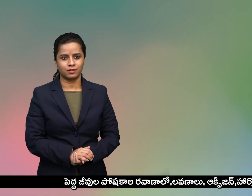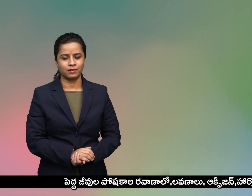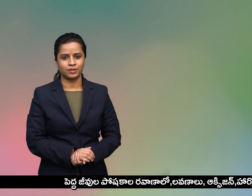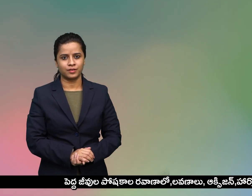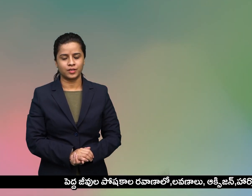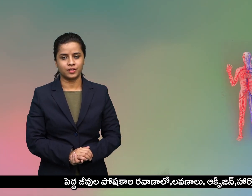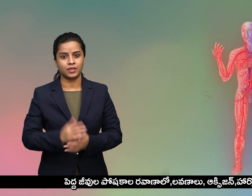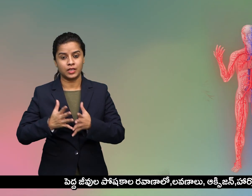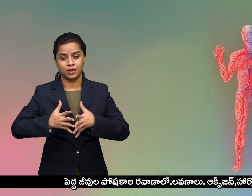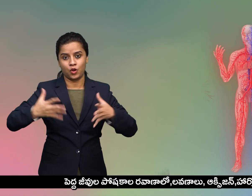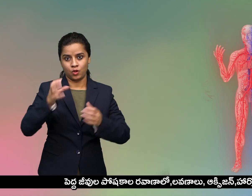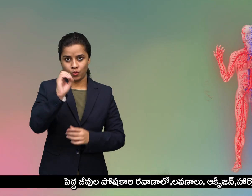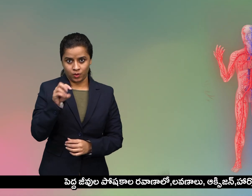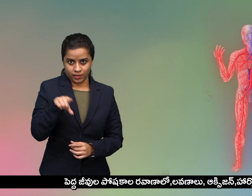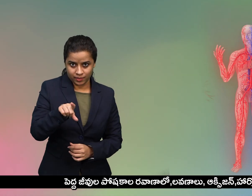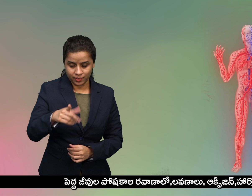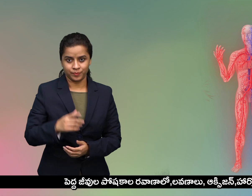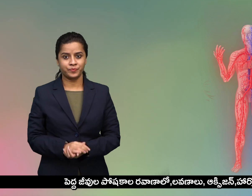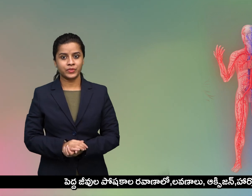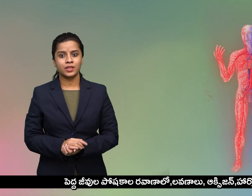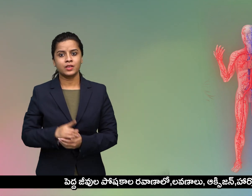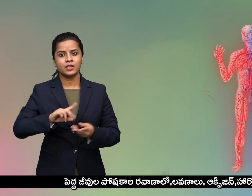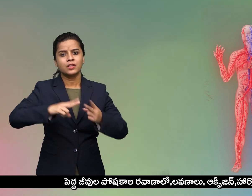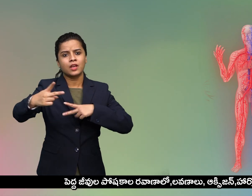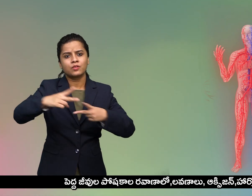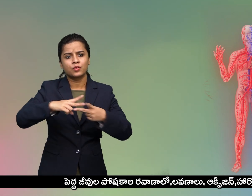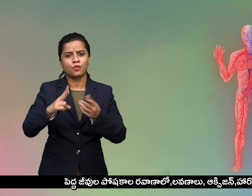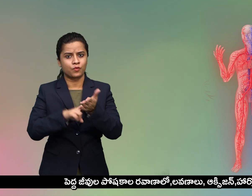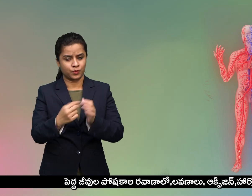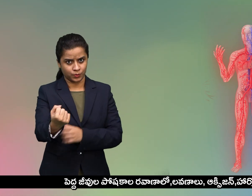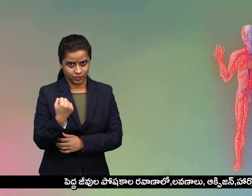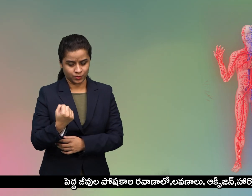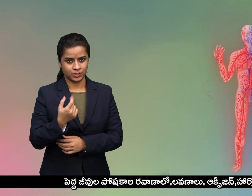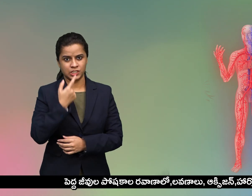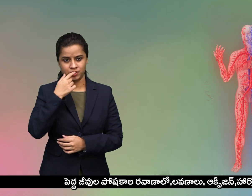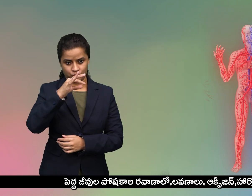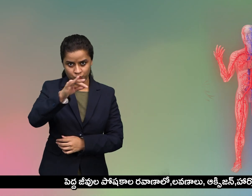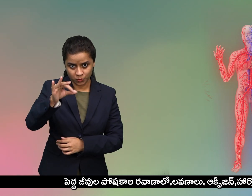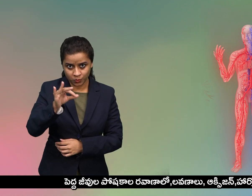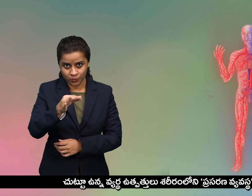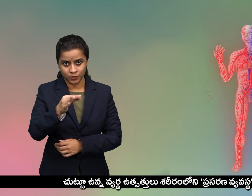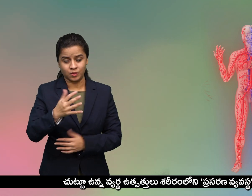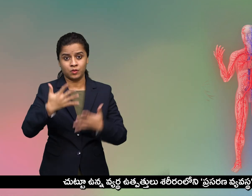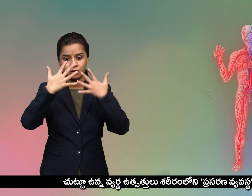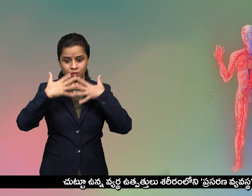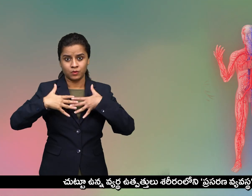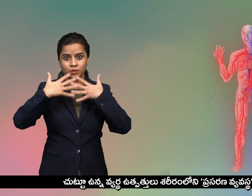పెద్ద జీవుల పోషకాల రవాణాలో లవణాలు, ఆక్సిజన్, హార్మోన్లు మరియు చుట్టూ ఉన్న